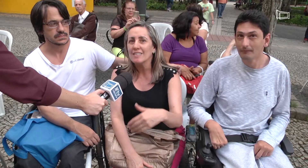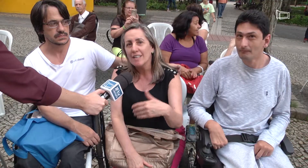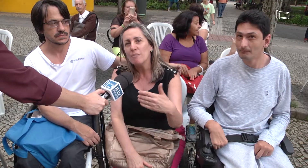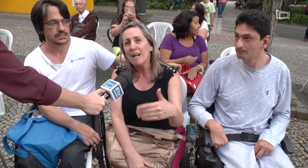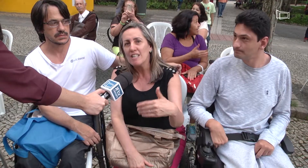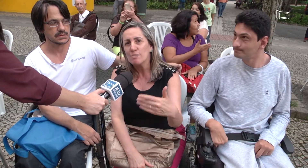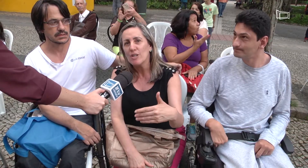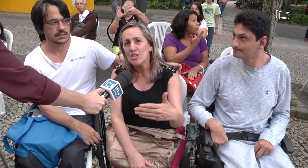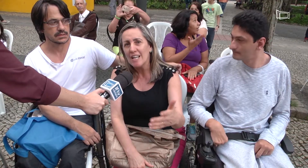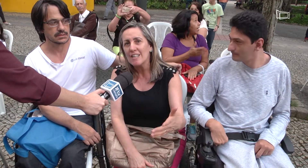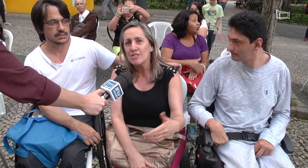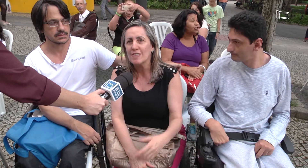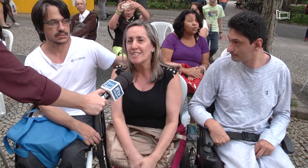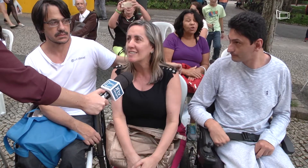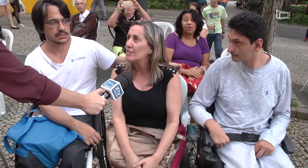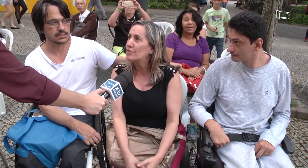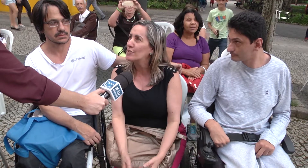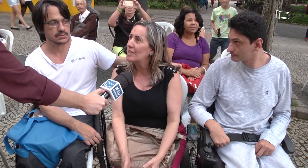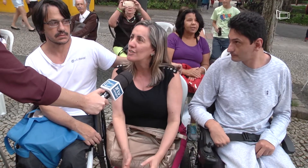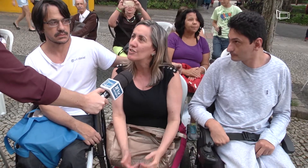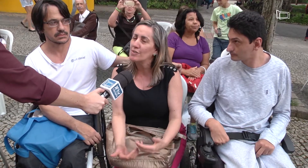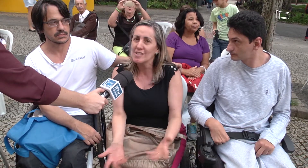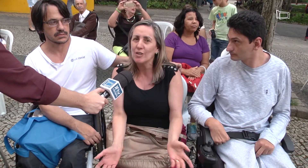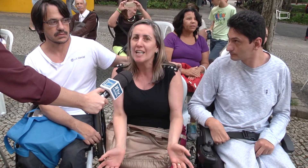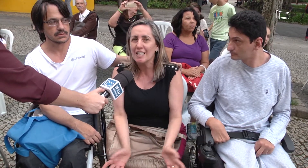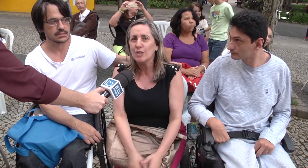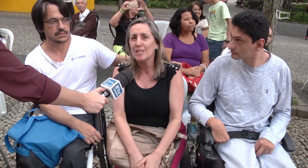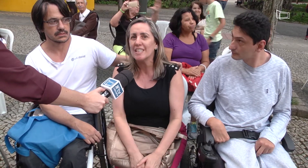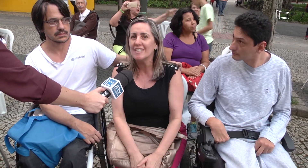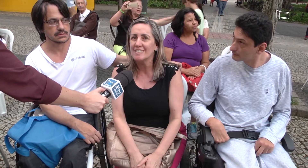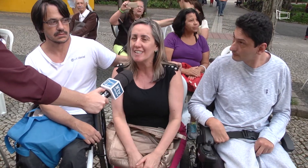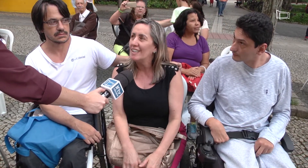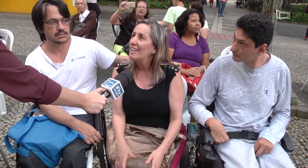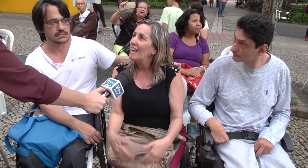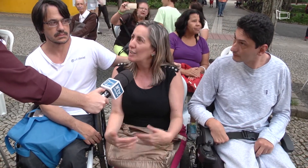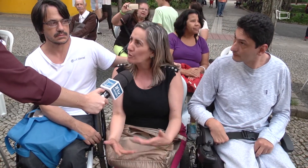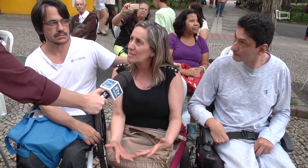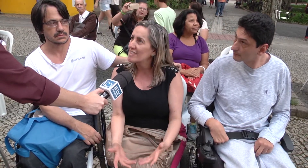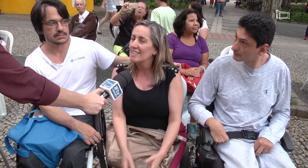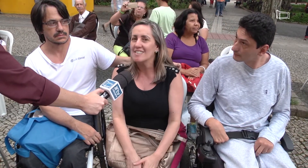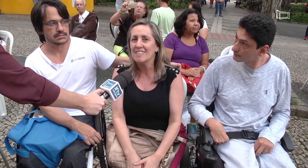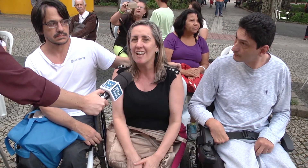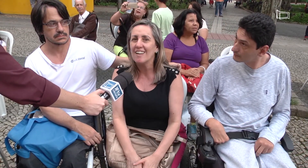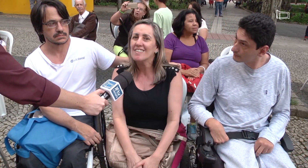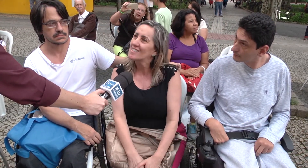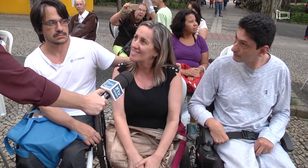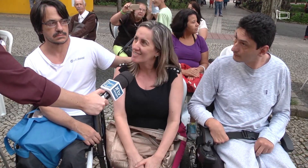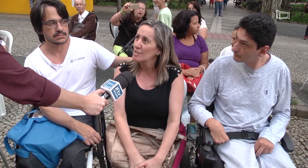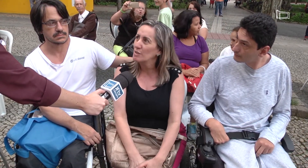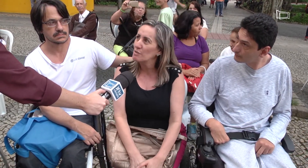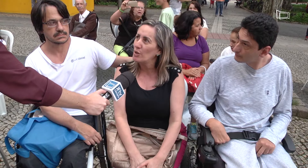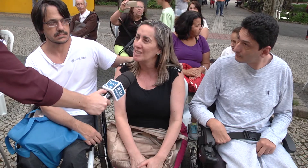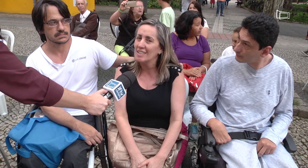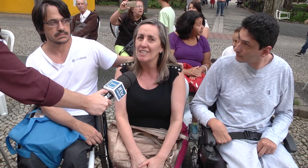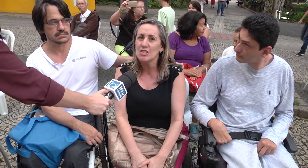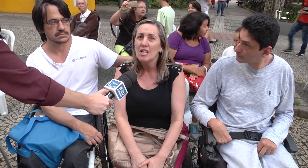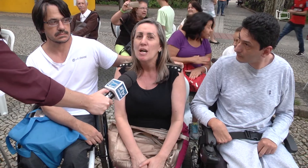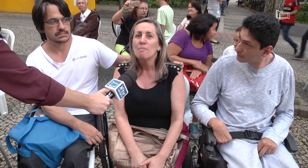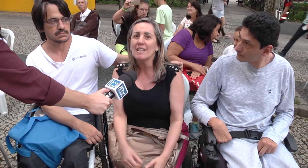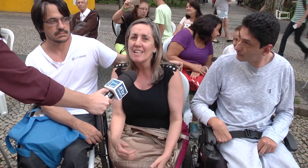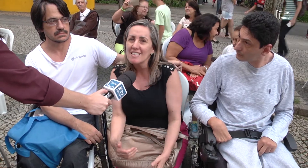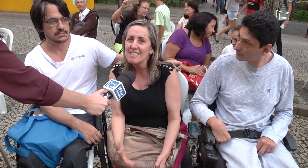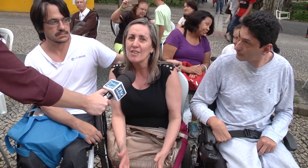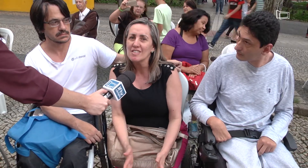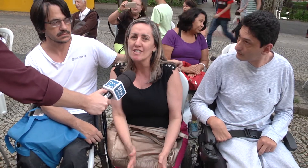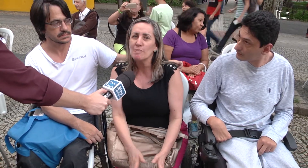Que tenha mais projetos fazendo essa difusão da língua deles, que é a língua brasileira de sinais. Isso é muito importante